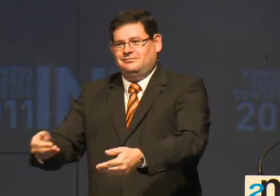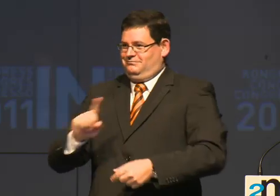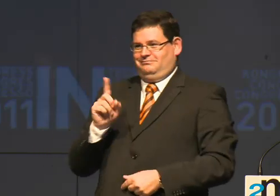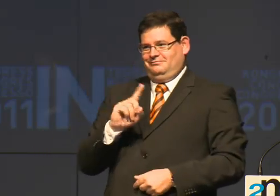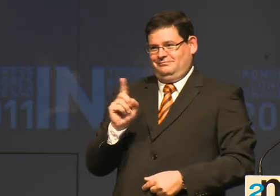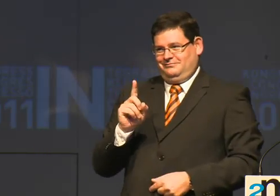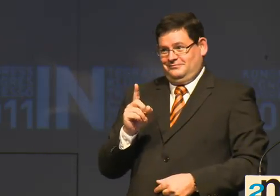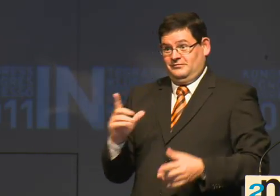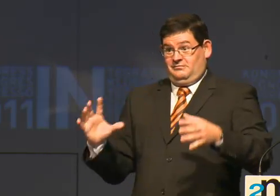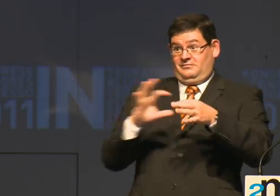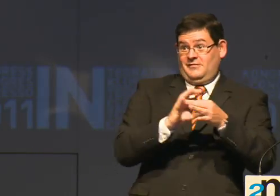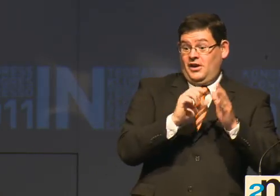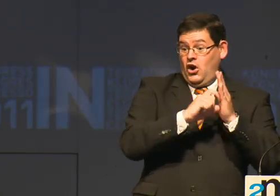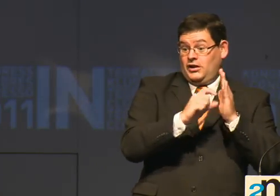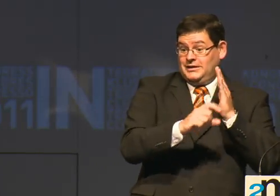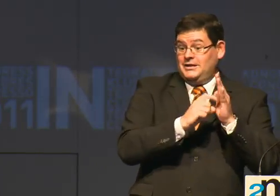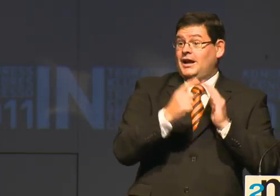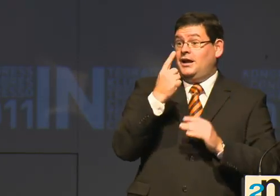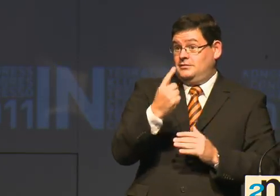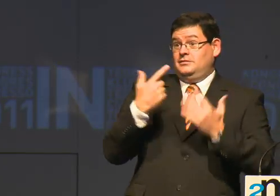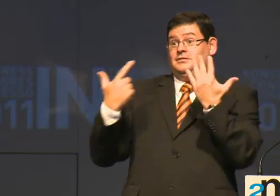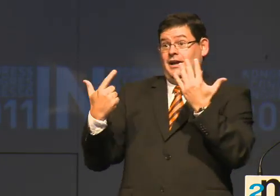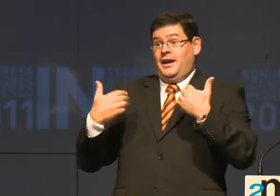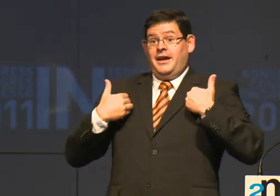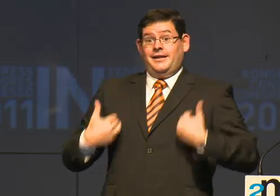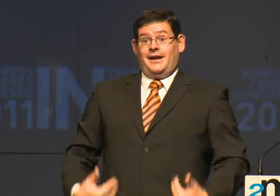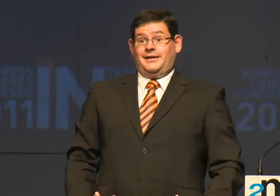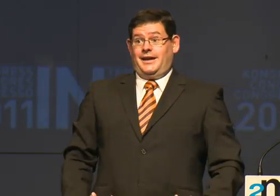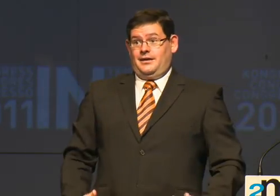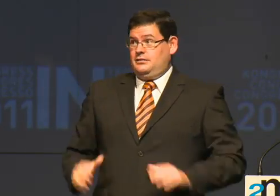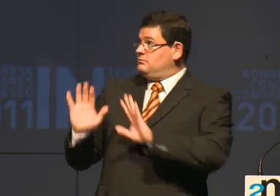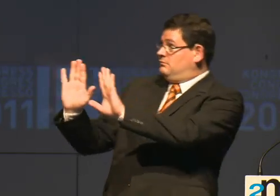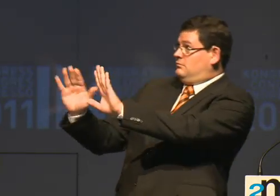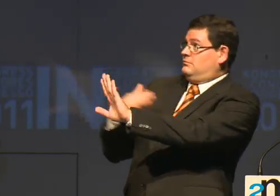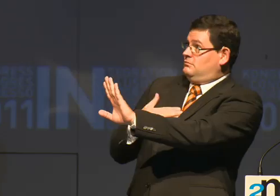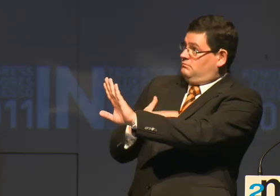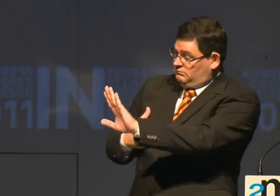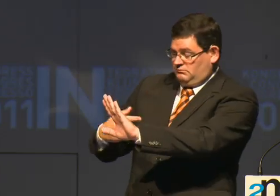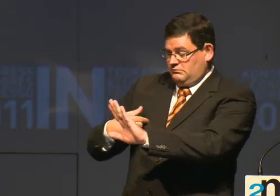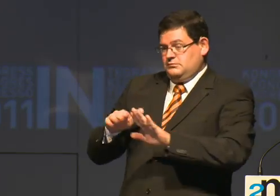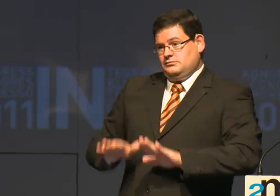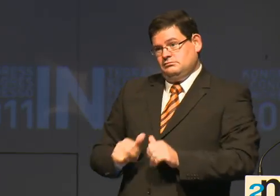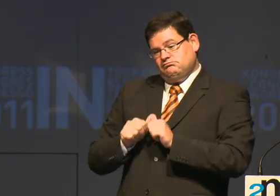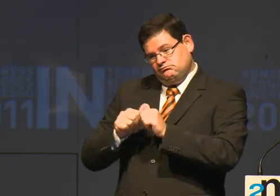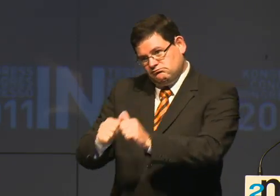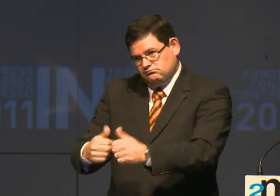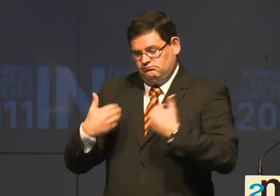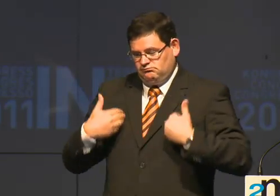diagnostiquer, discuter, et il ne va pas devenir entendant, la personne sourde. Donc ces articles doivent vraiment être en lien avec